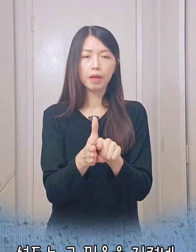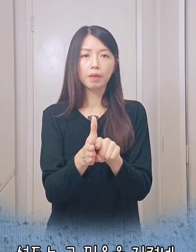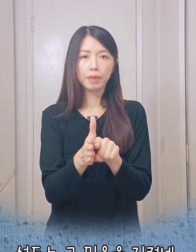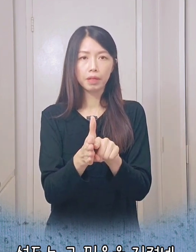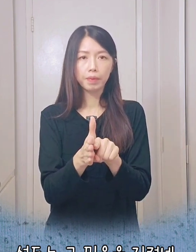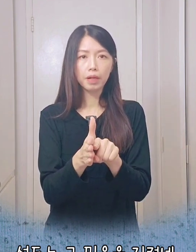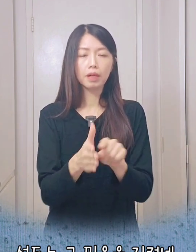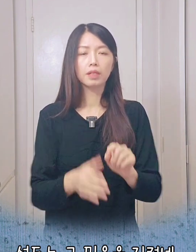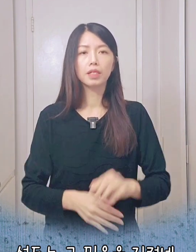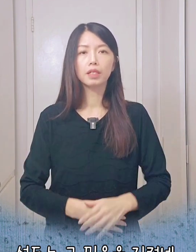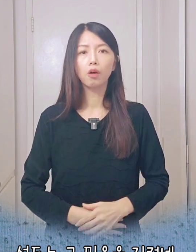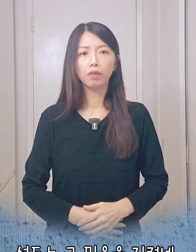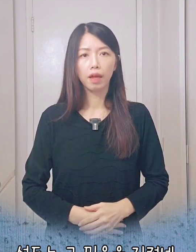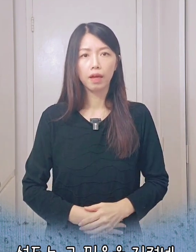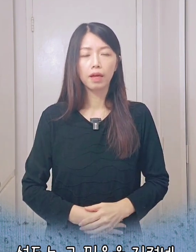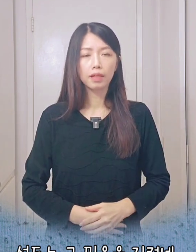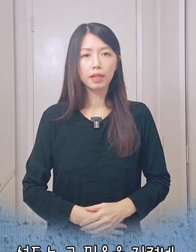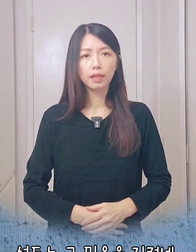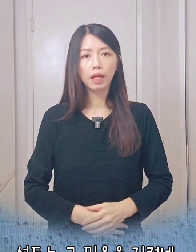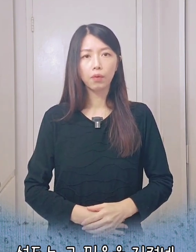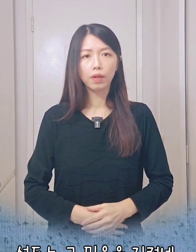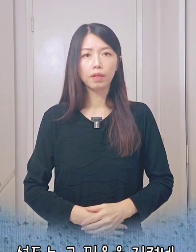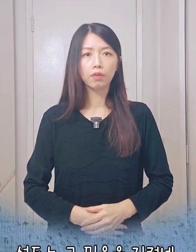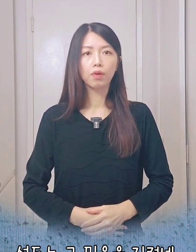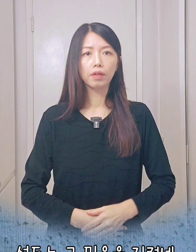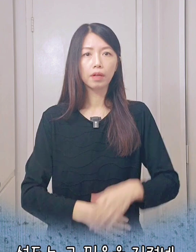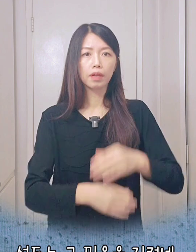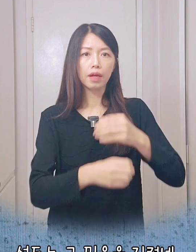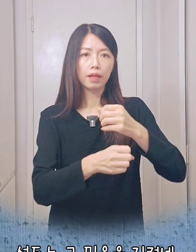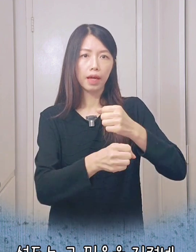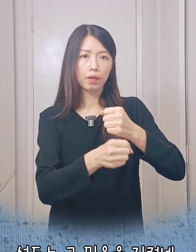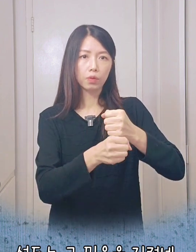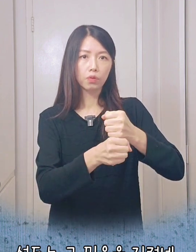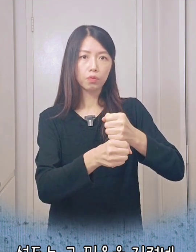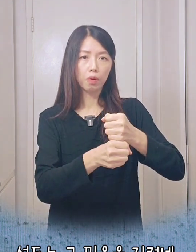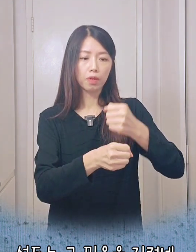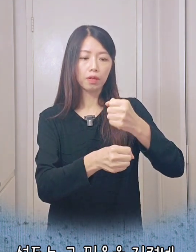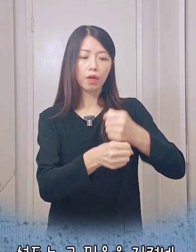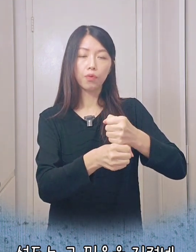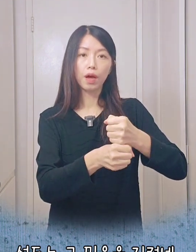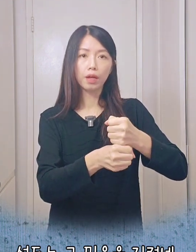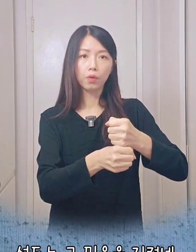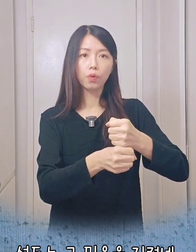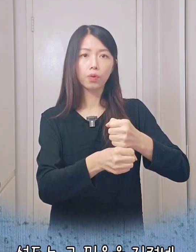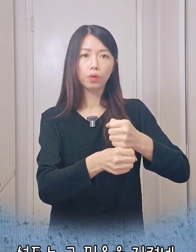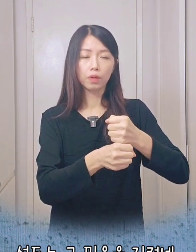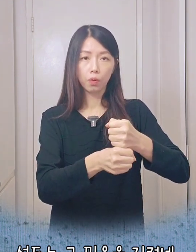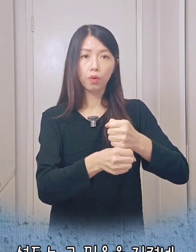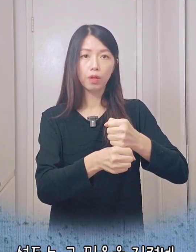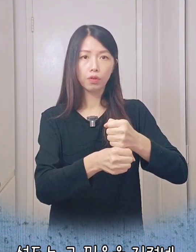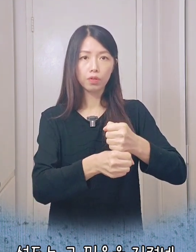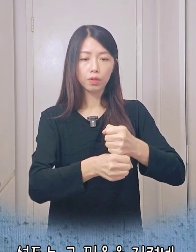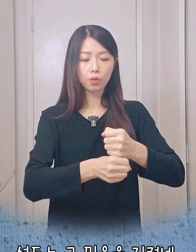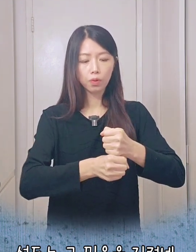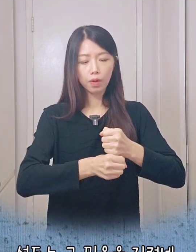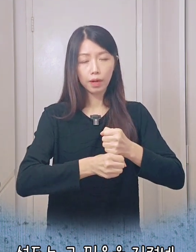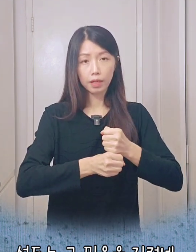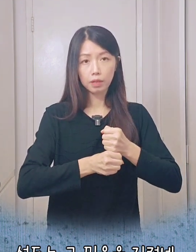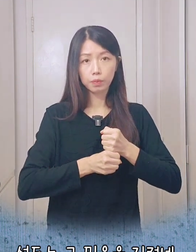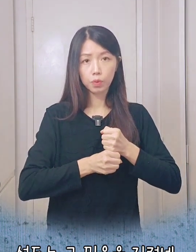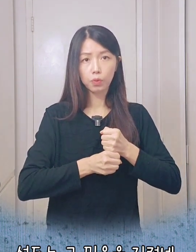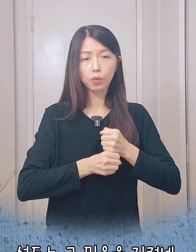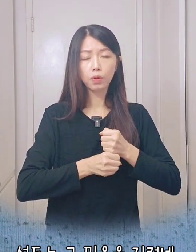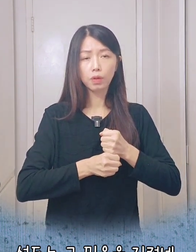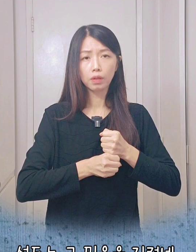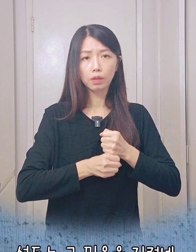믿음, 믿음을 지켰네. 지키다라고 하는 뜻의 수어는 양손 주먹을 이렇게 위아래로 올려놔 주시고